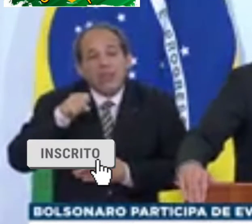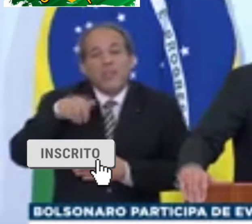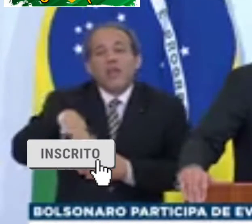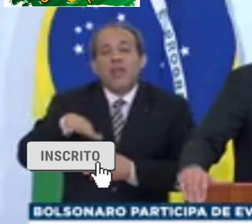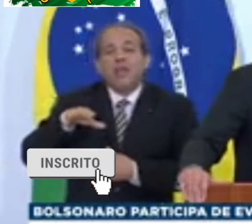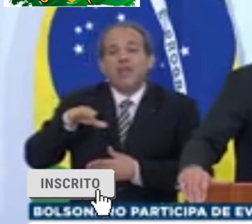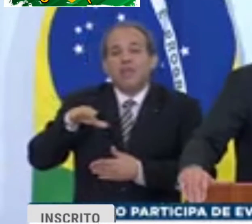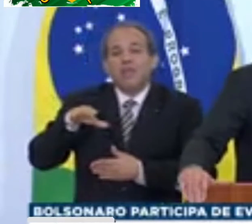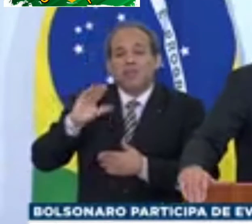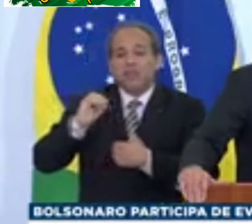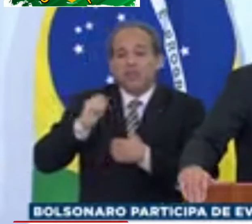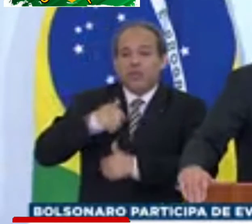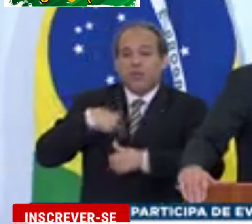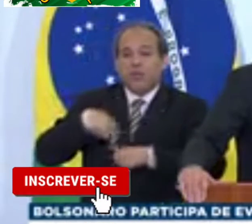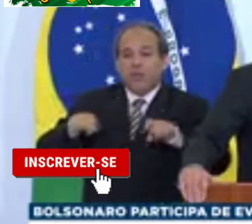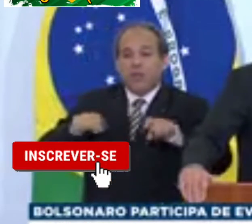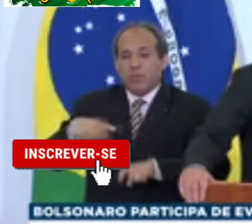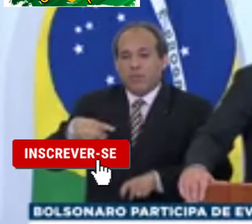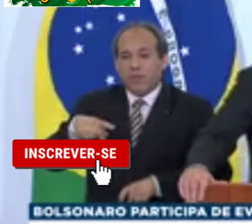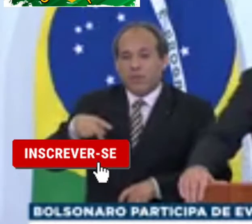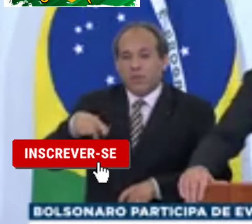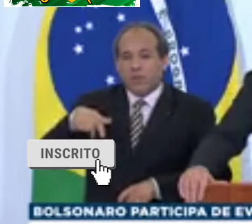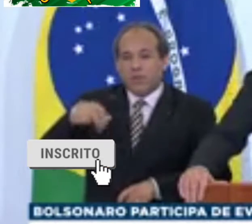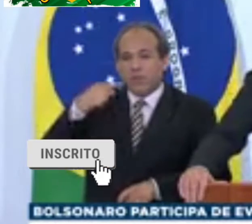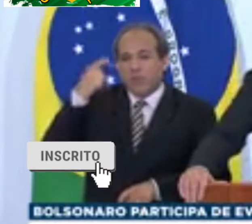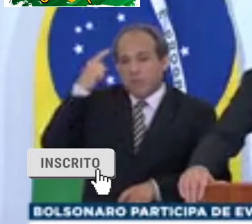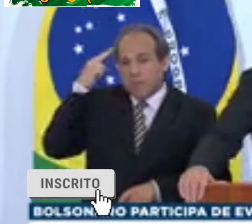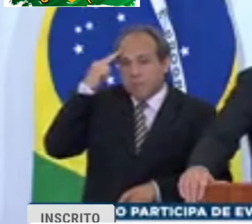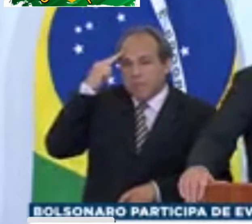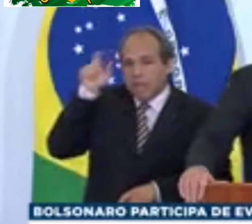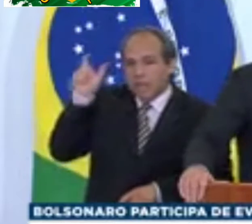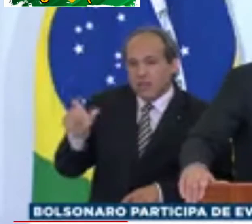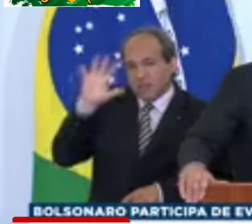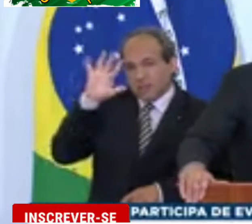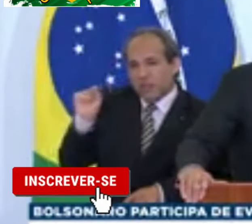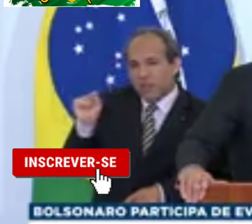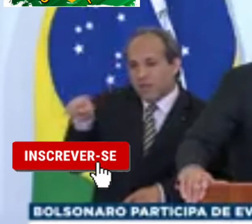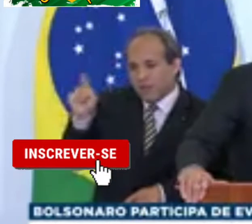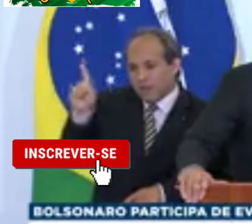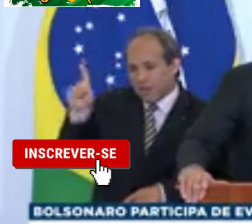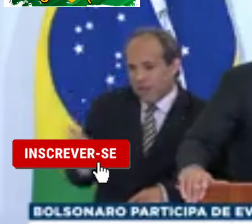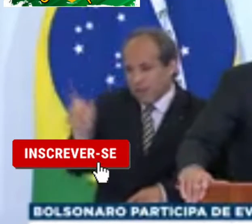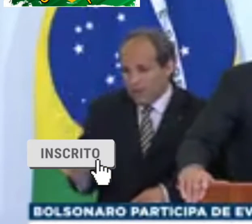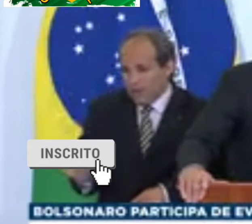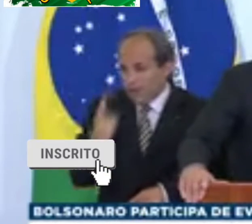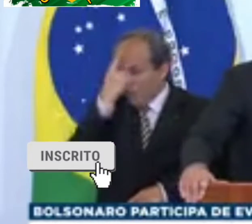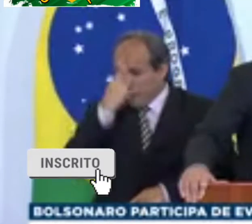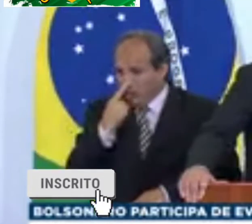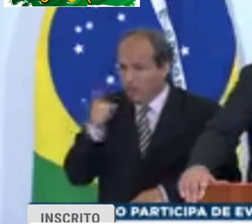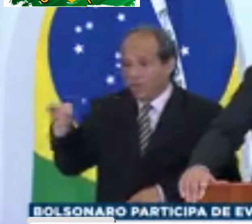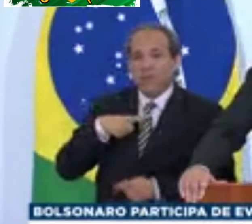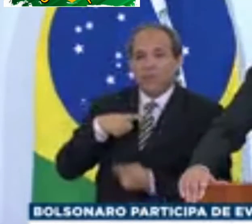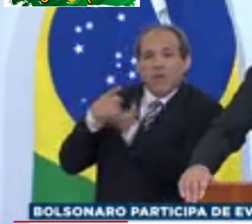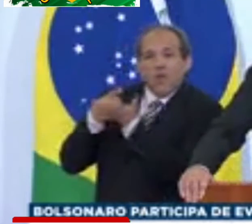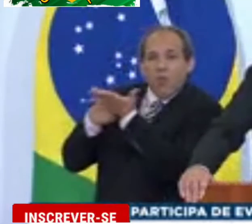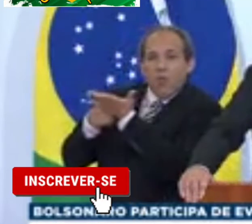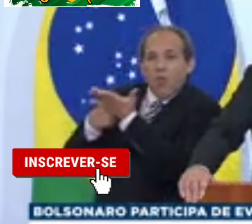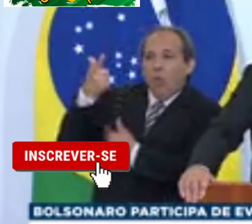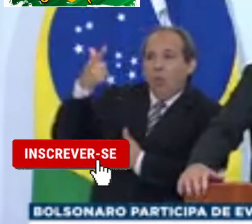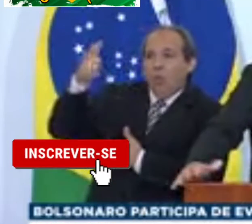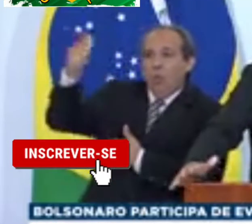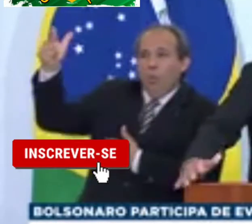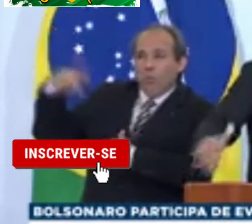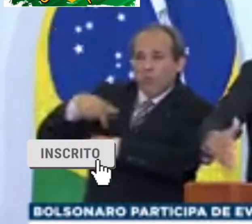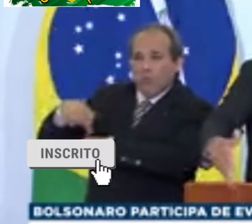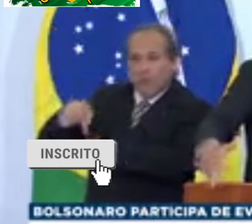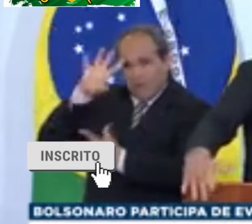no meu lugar. O perfil dessa pessoa, o seu alinhamento com outros países